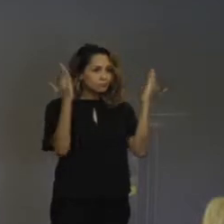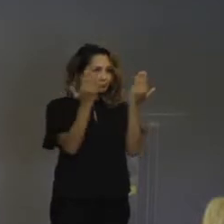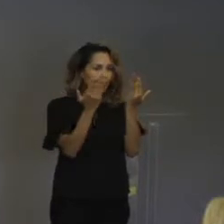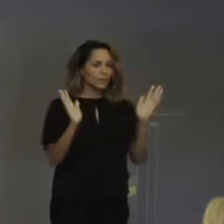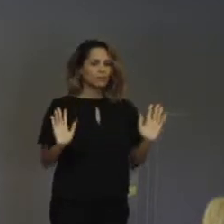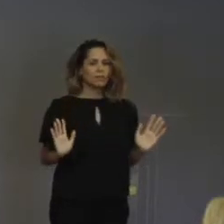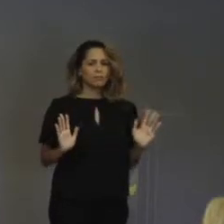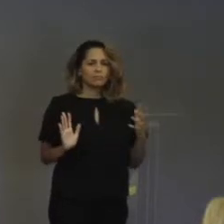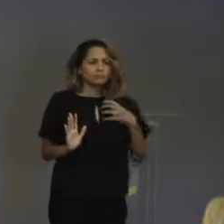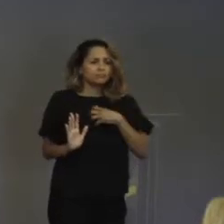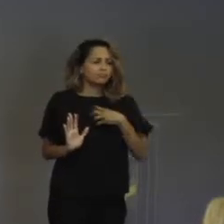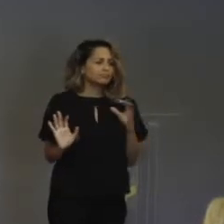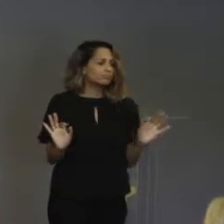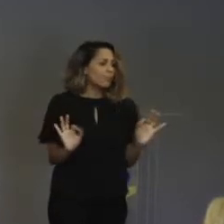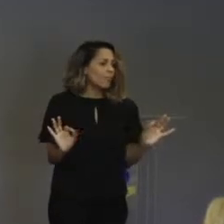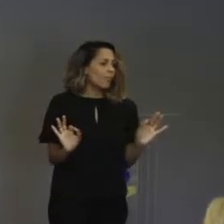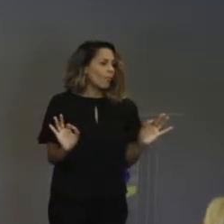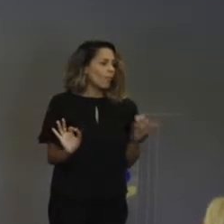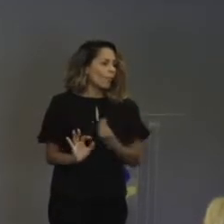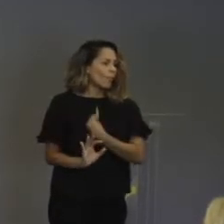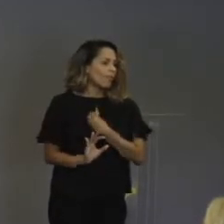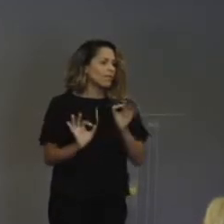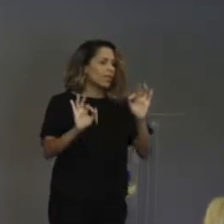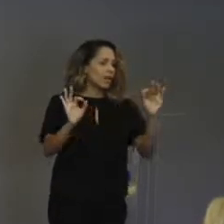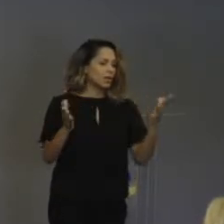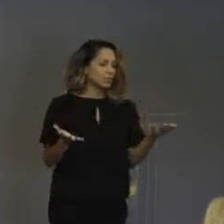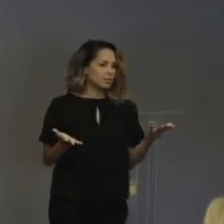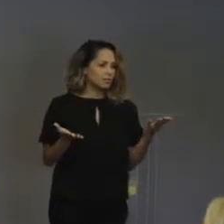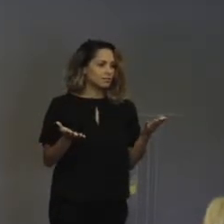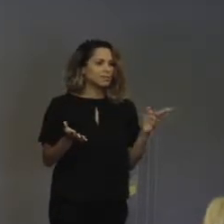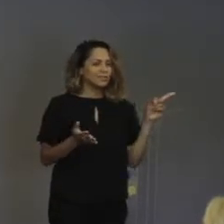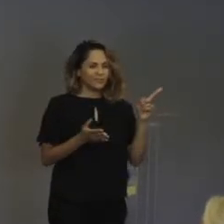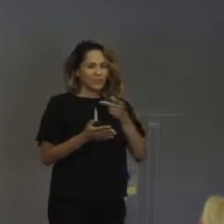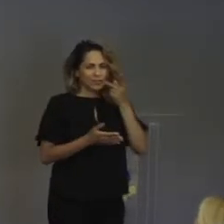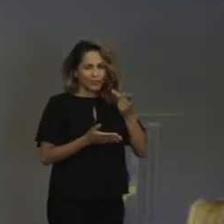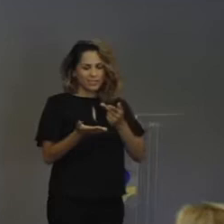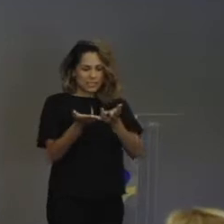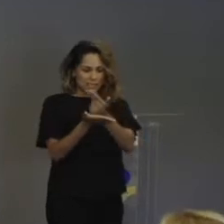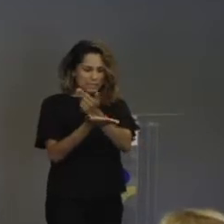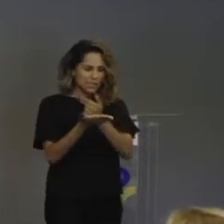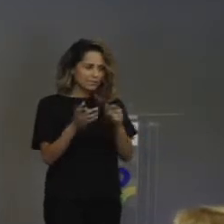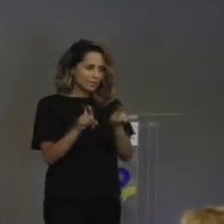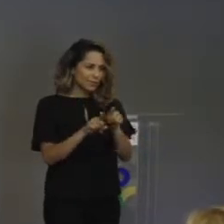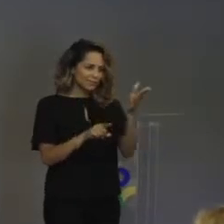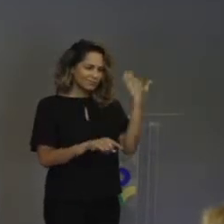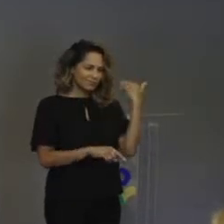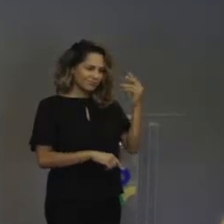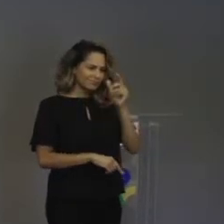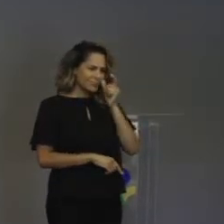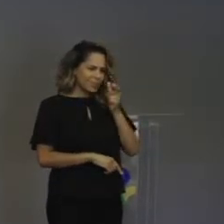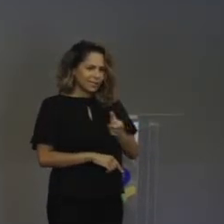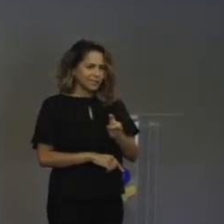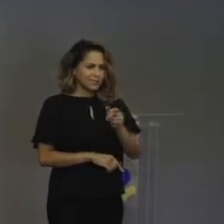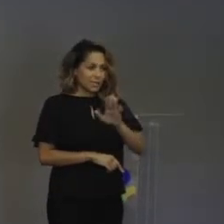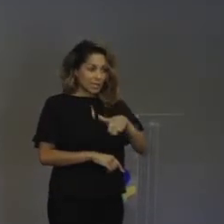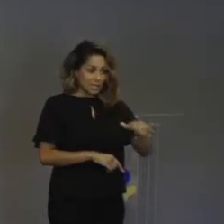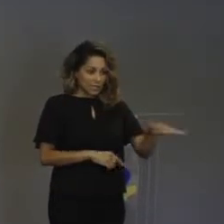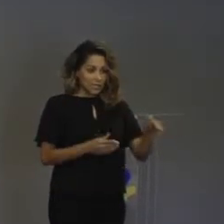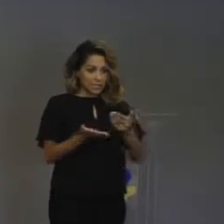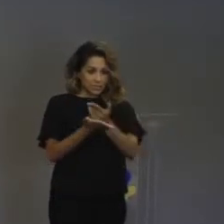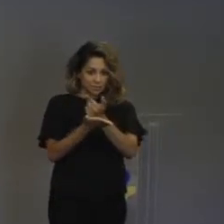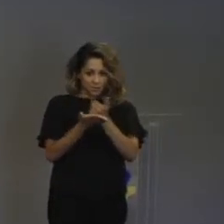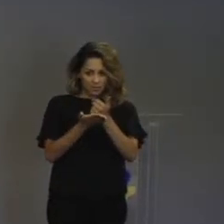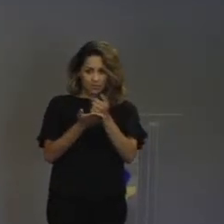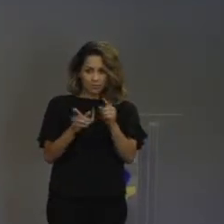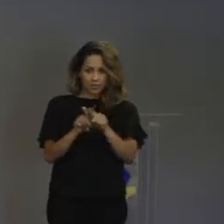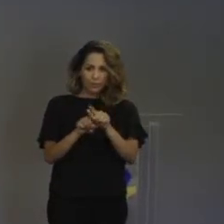desenhos. Teve uma vez que o pessoal fez uns desenhos interessantes com crianças, que também é parte do que a gente